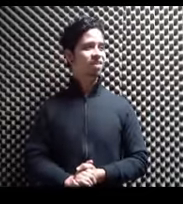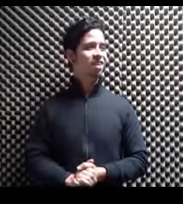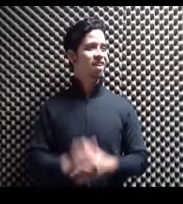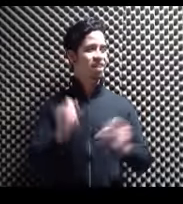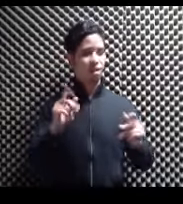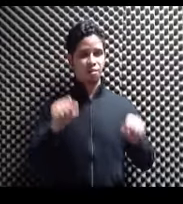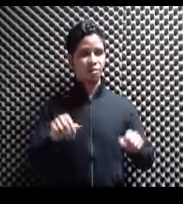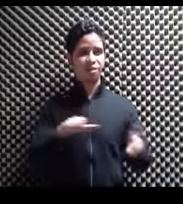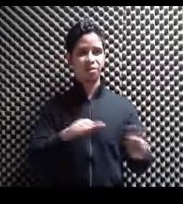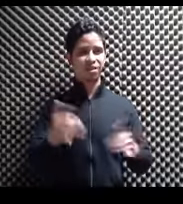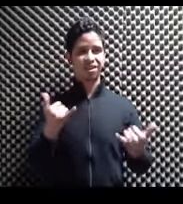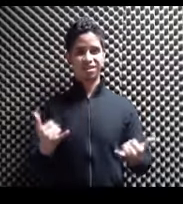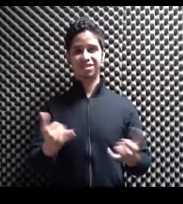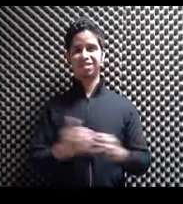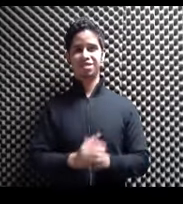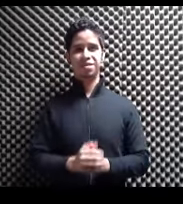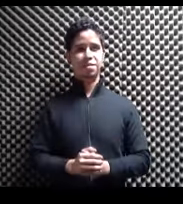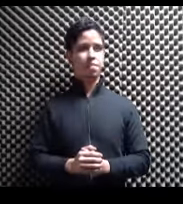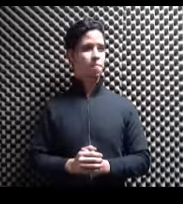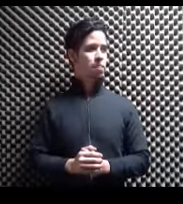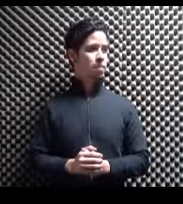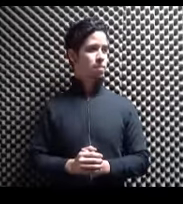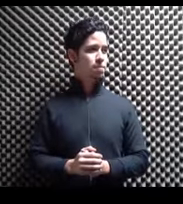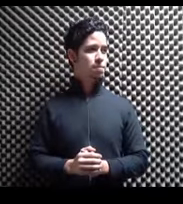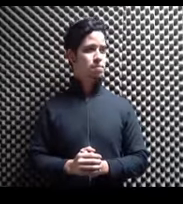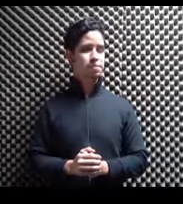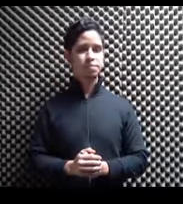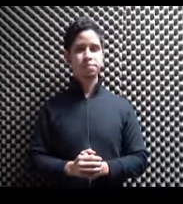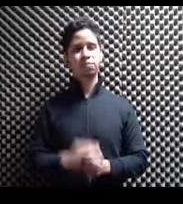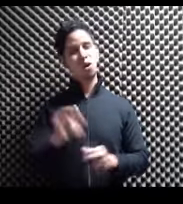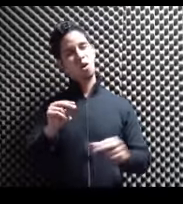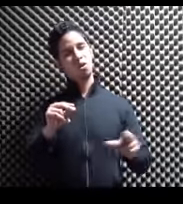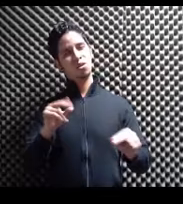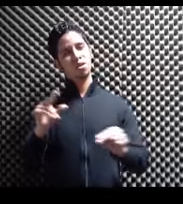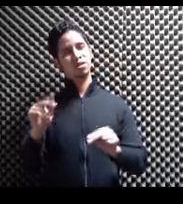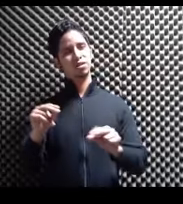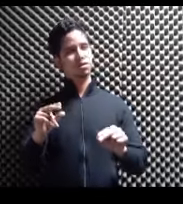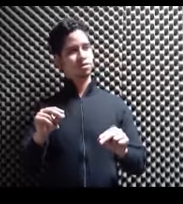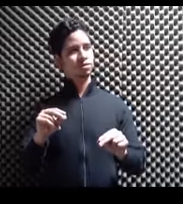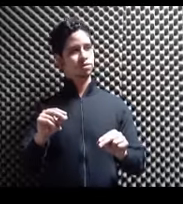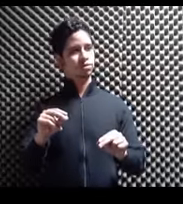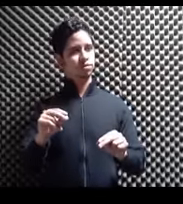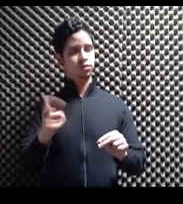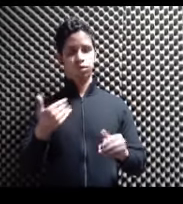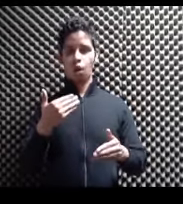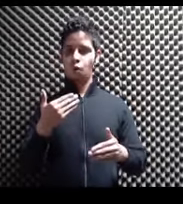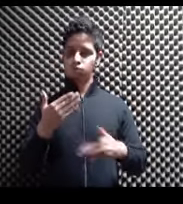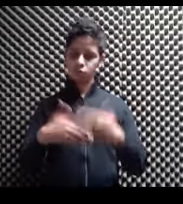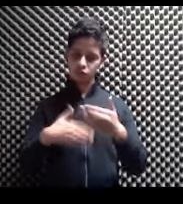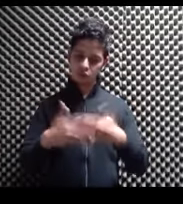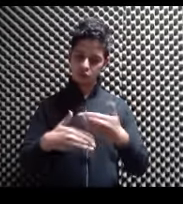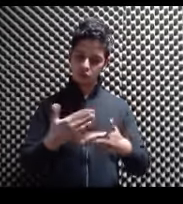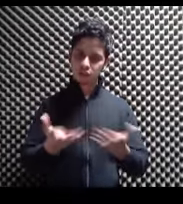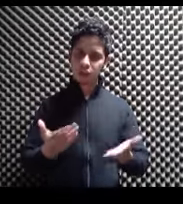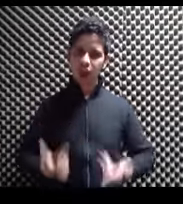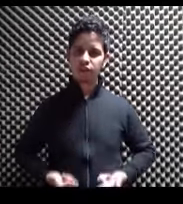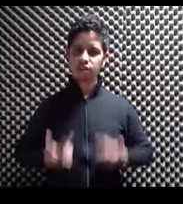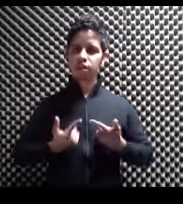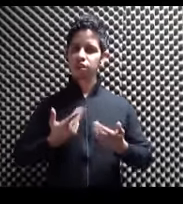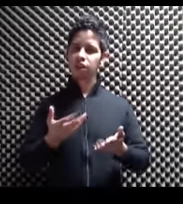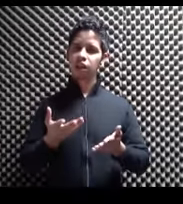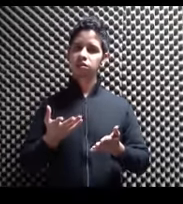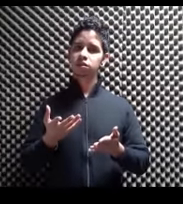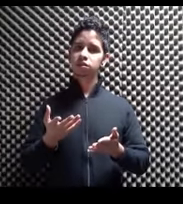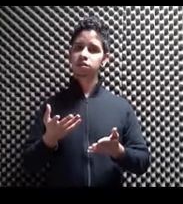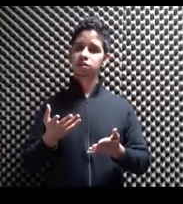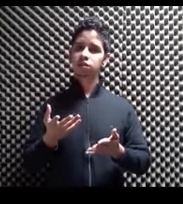mira. No, por favor. Este es el proceso de vivir, de rescatar, ¿verdad? Claro. Rescatar el amor. Rescatamenoc.com.